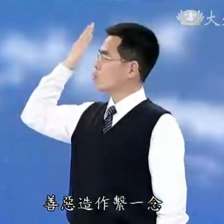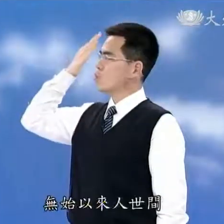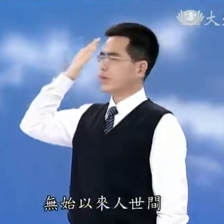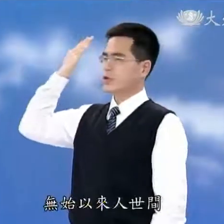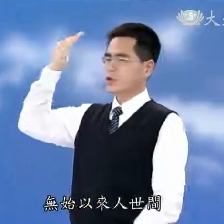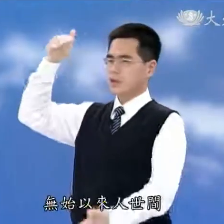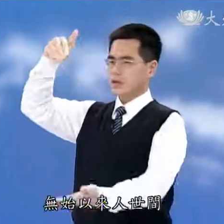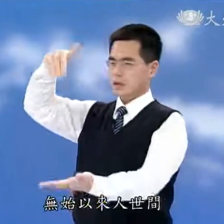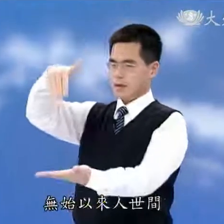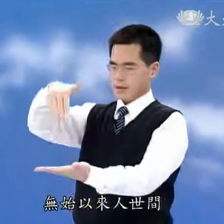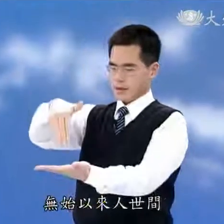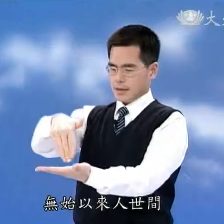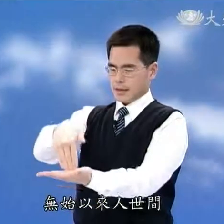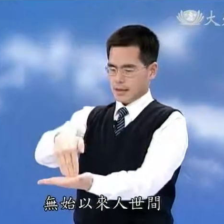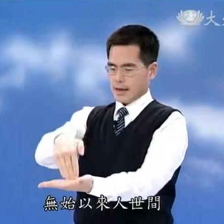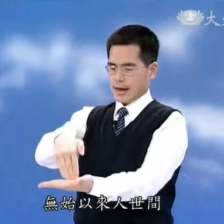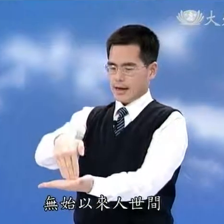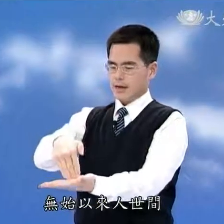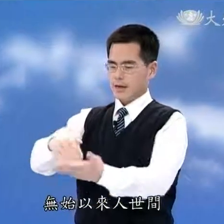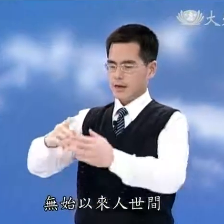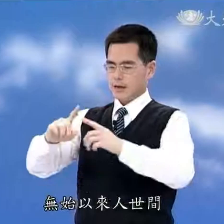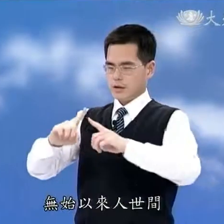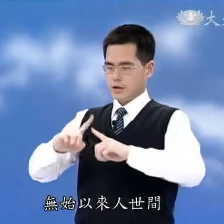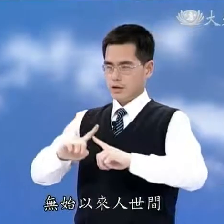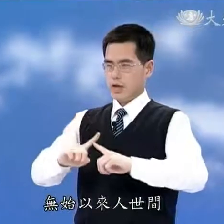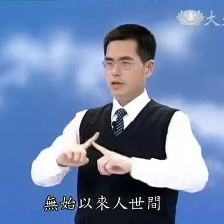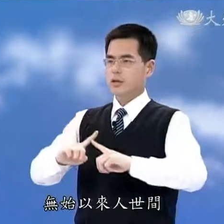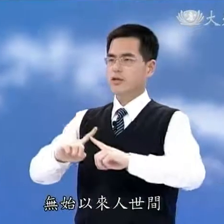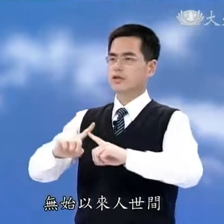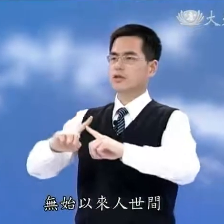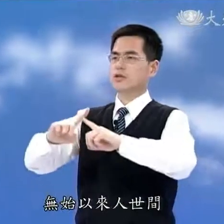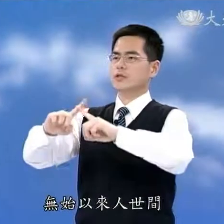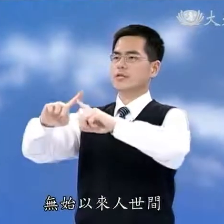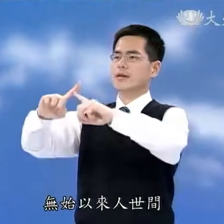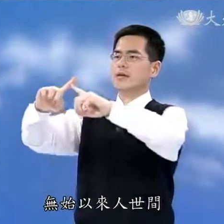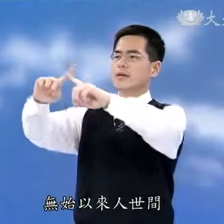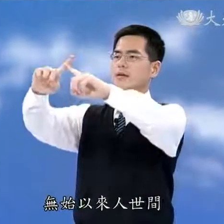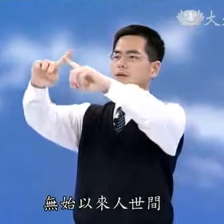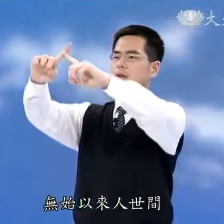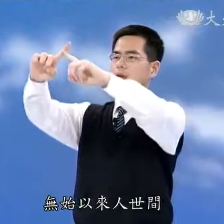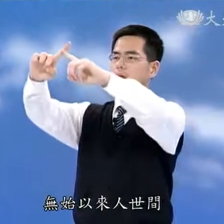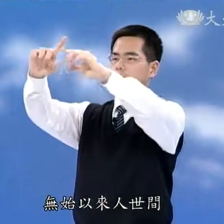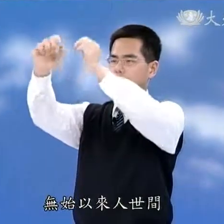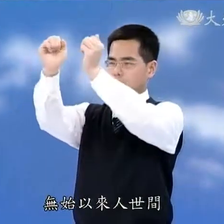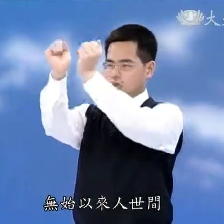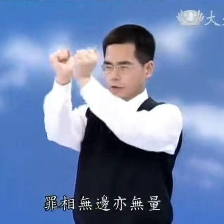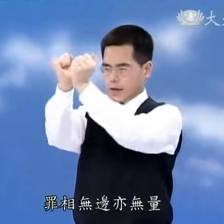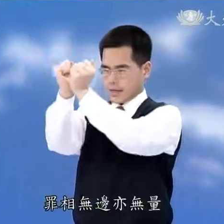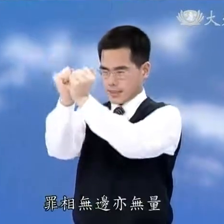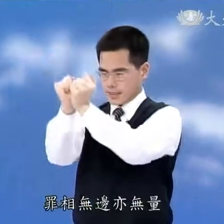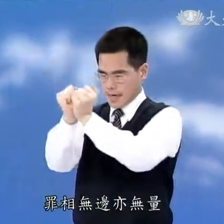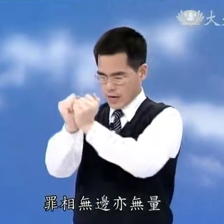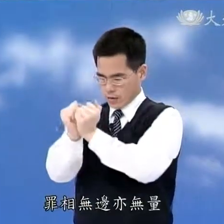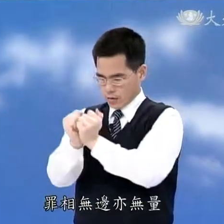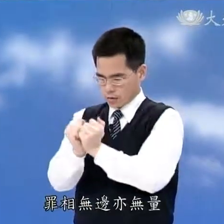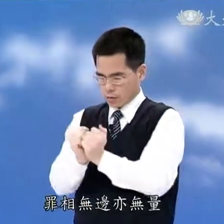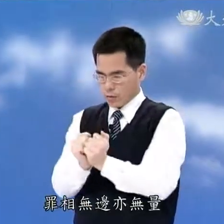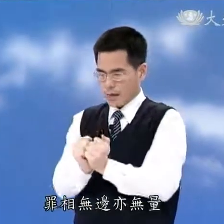无始以来人世间，罪相无